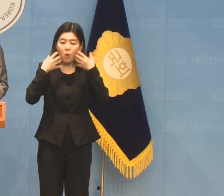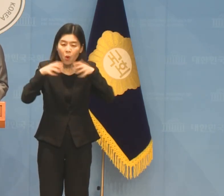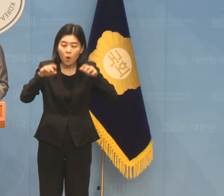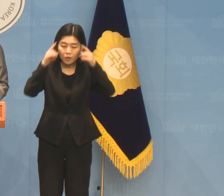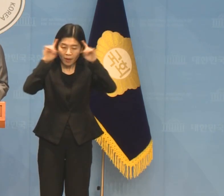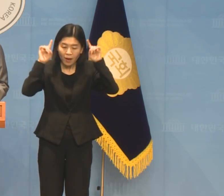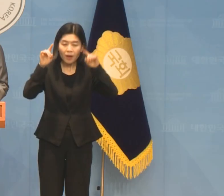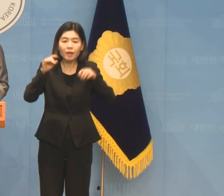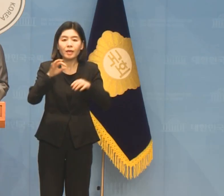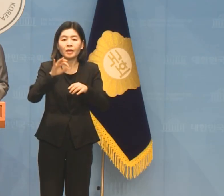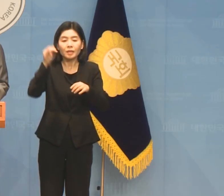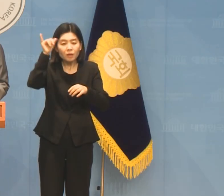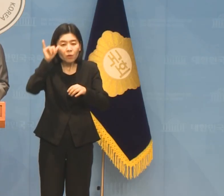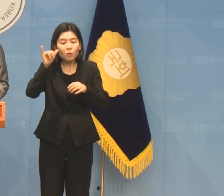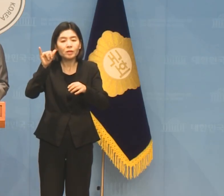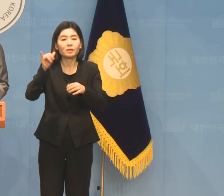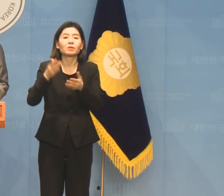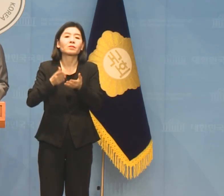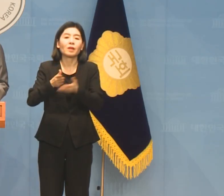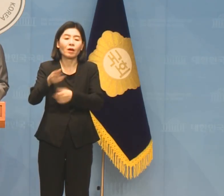인공지능학과 교수님입니다.